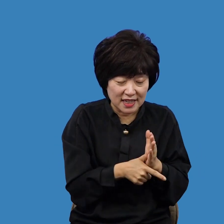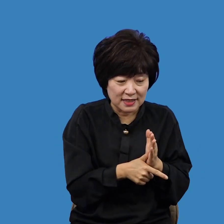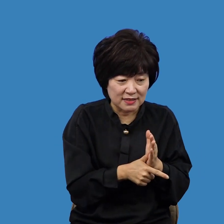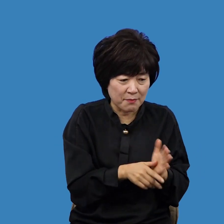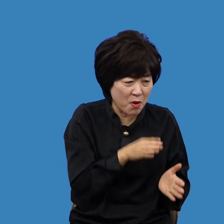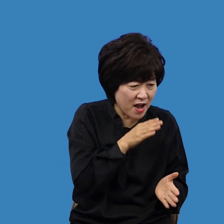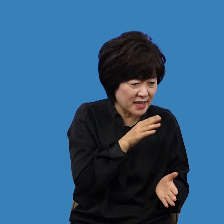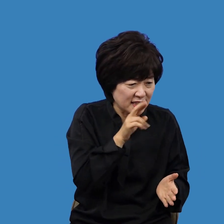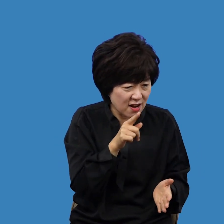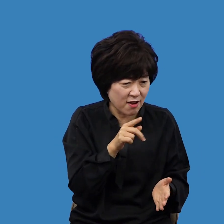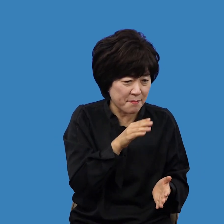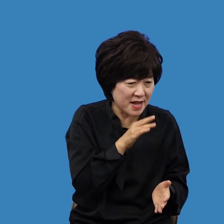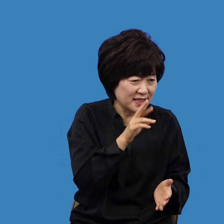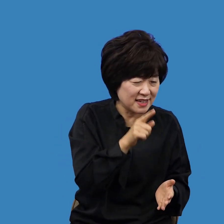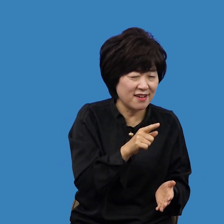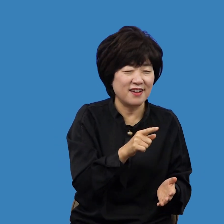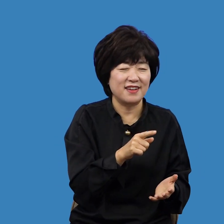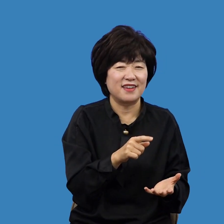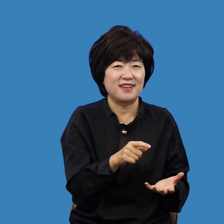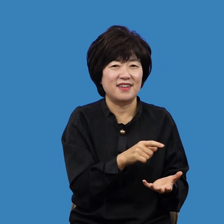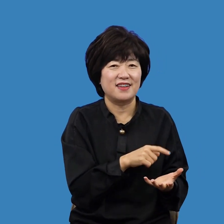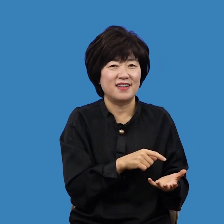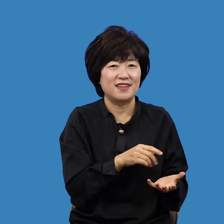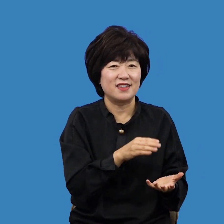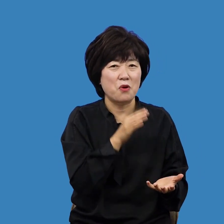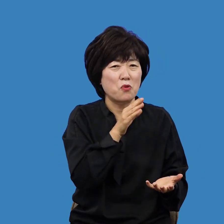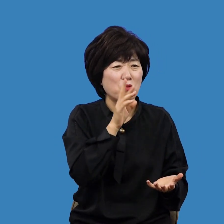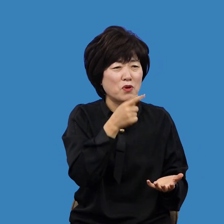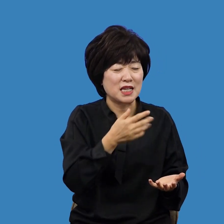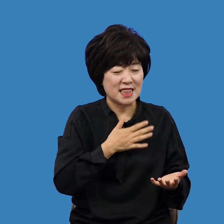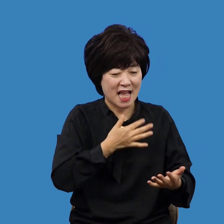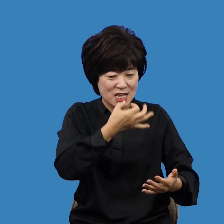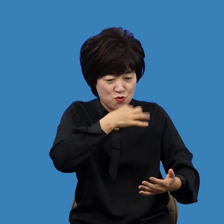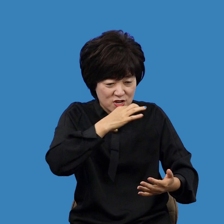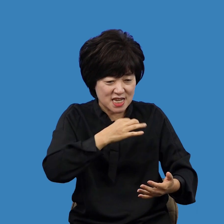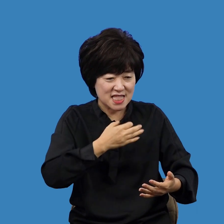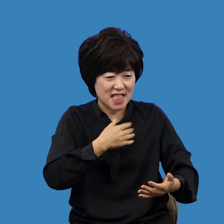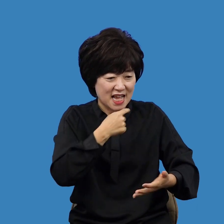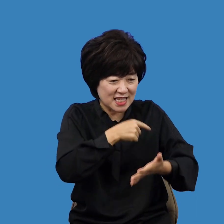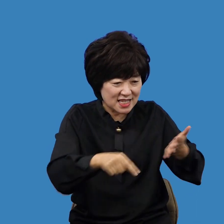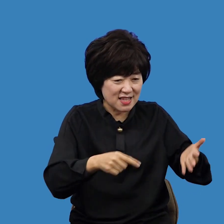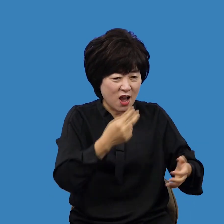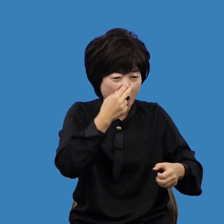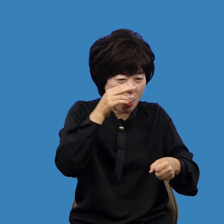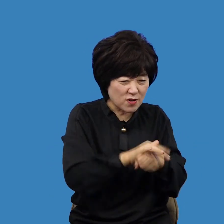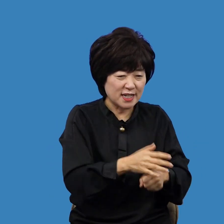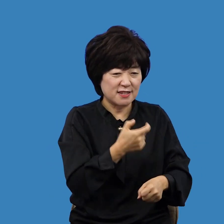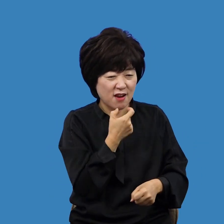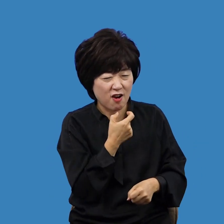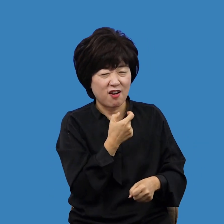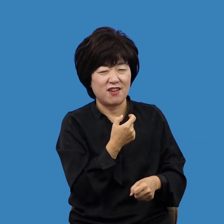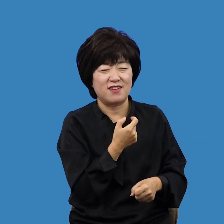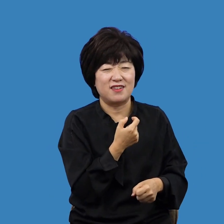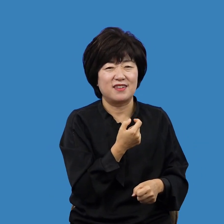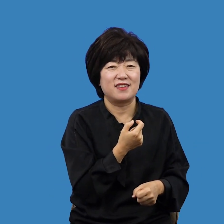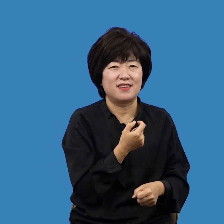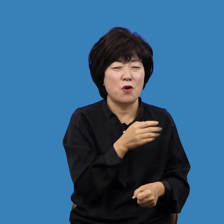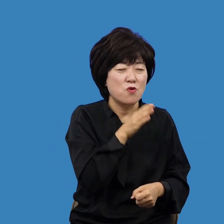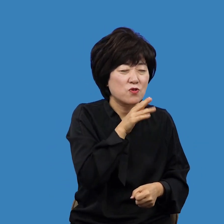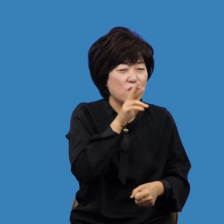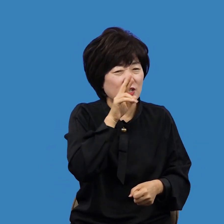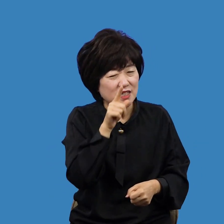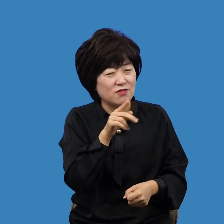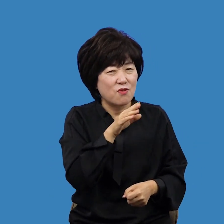옳지 무엇이 틀렸지, 근데 그 옳고 그름도 다 자기 유익에 대한 거, 그러니까 자기가 억울하기 싫은 거, 이거 가지고 계속